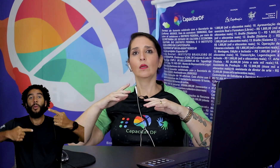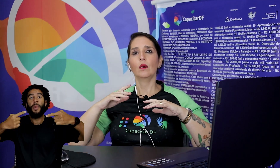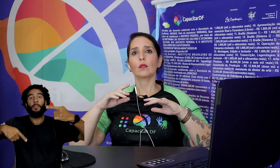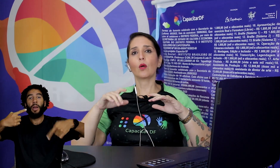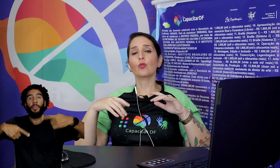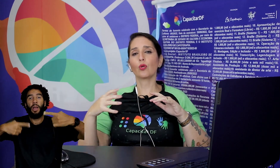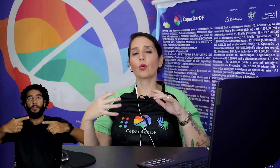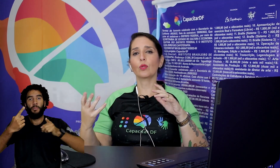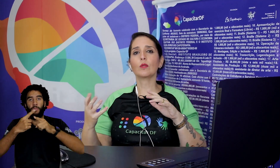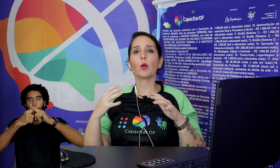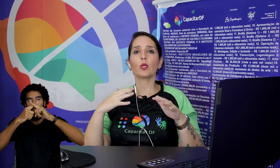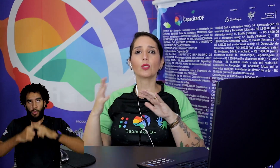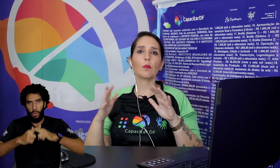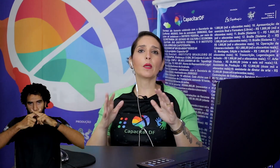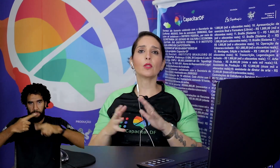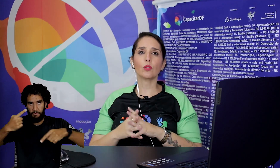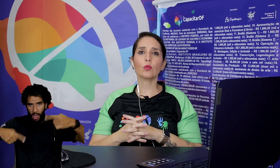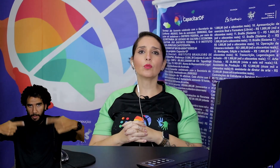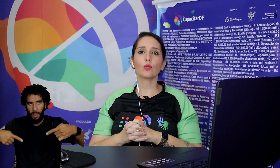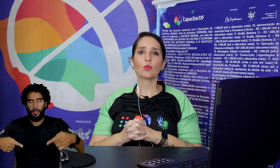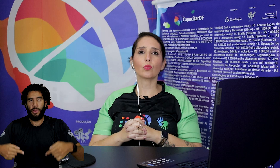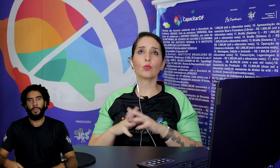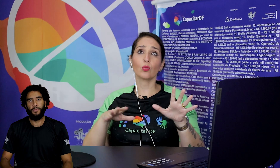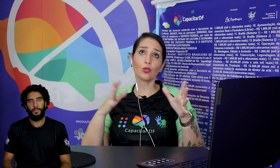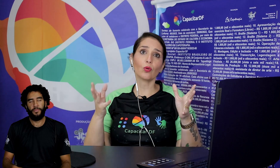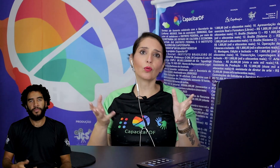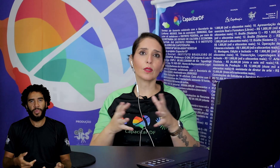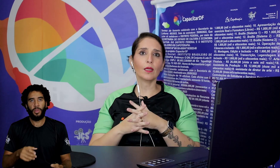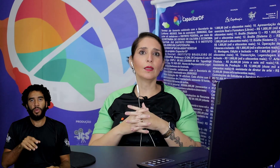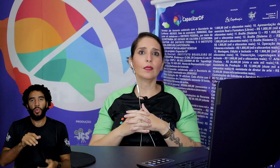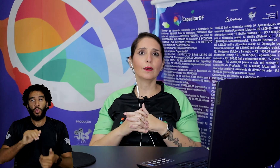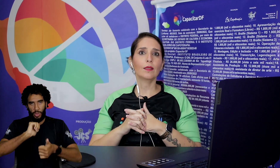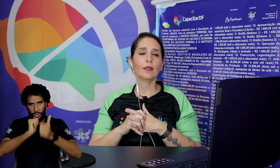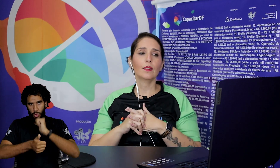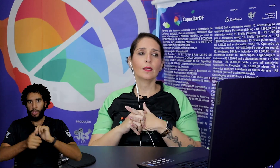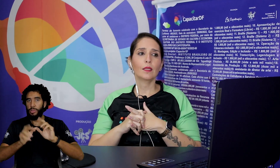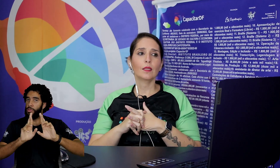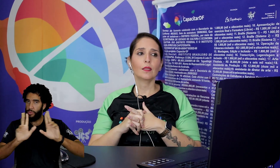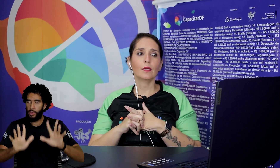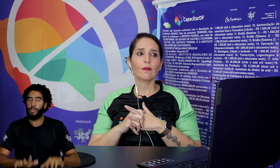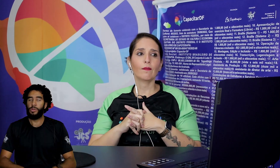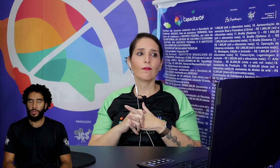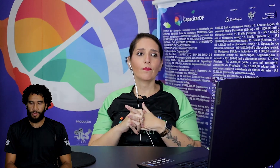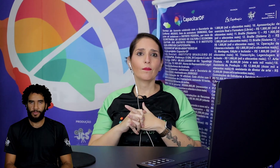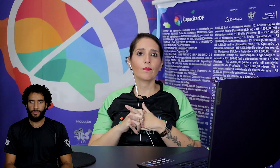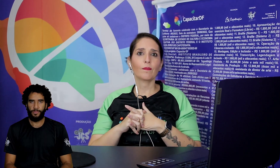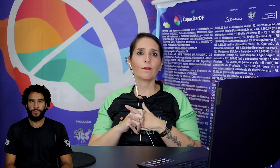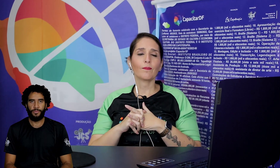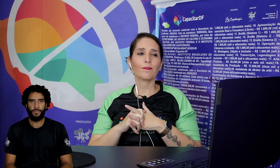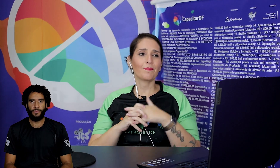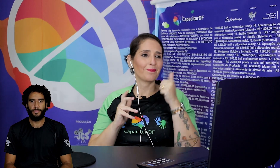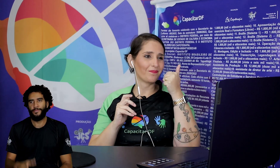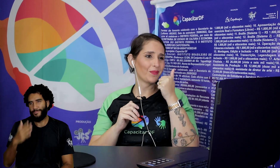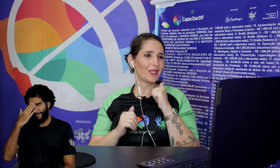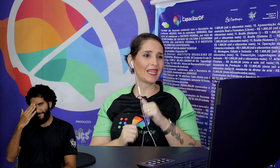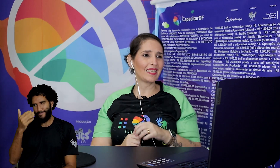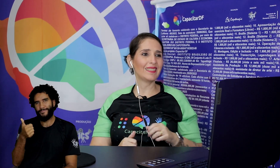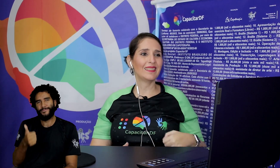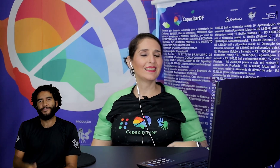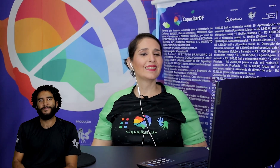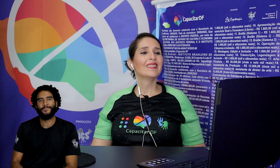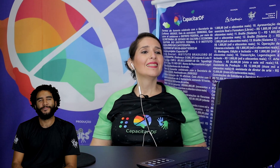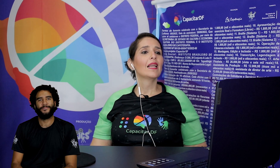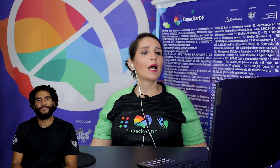ali. Então, o jogo do esporte depende do jogo, né? Ah, tá, obrigada. Por